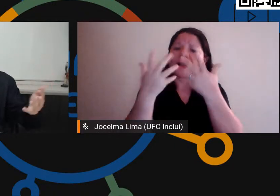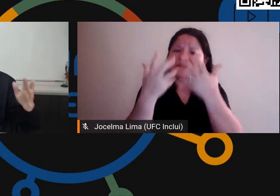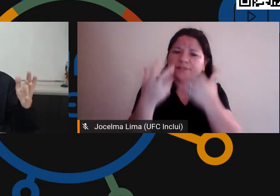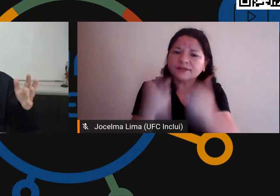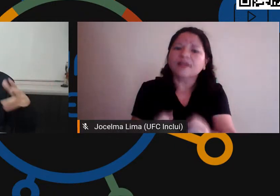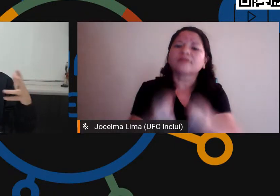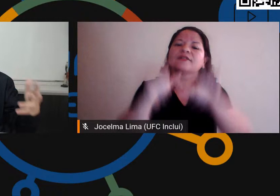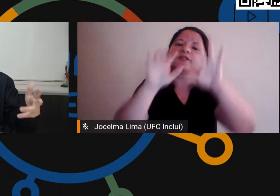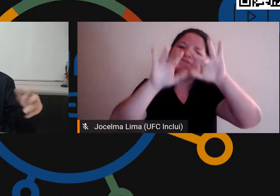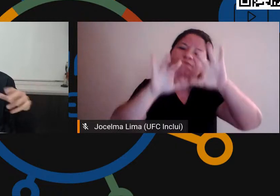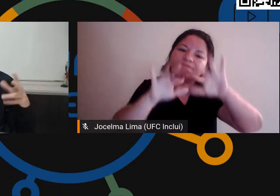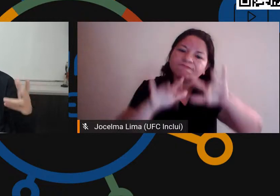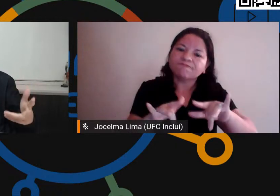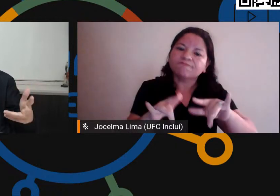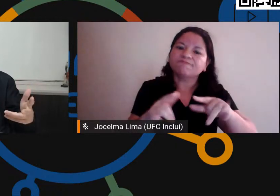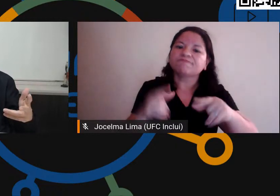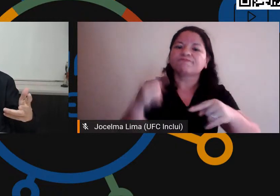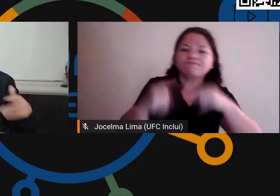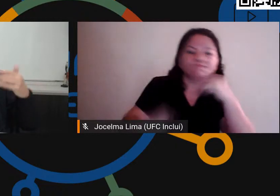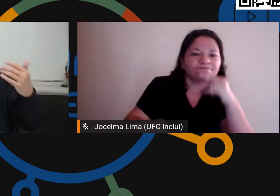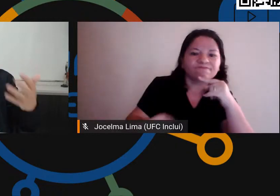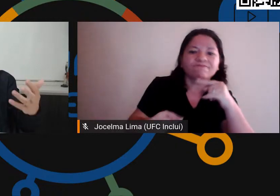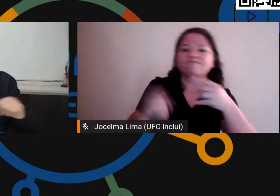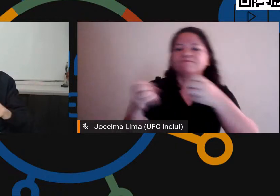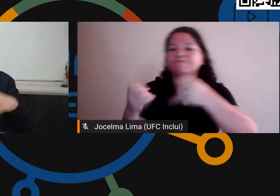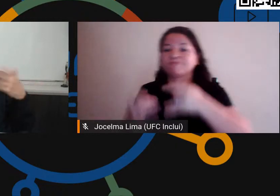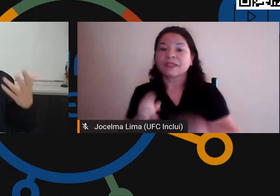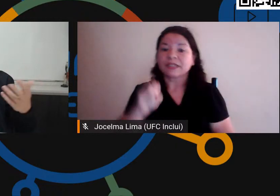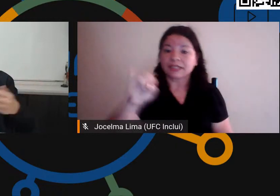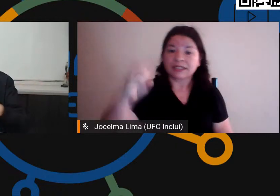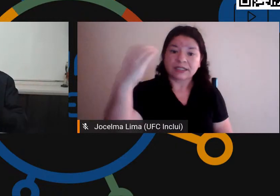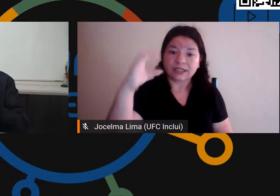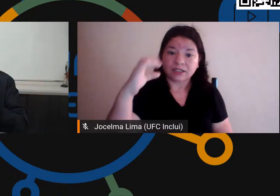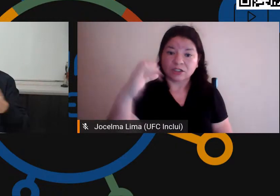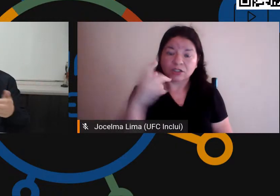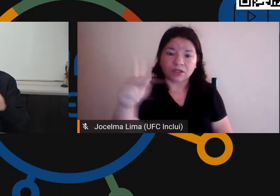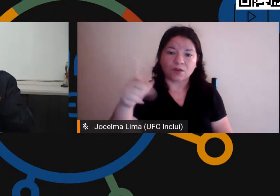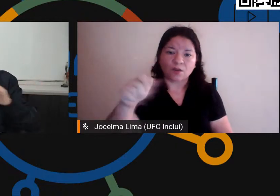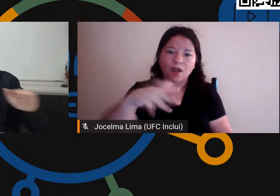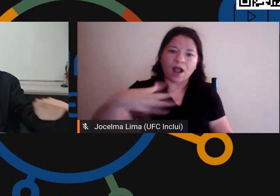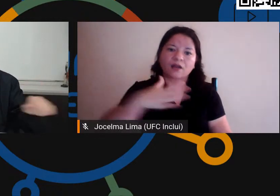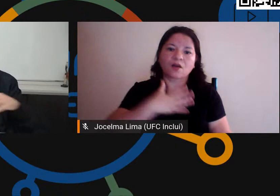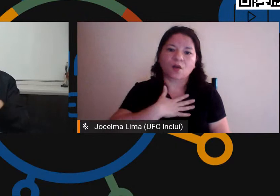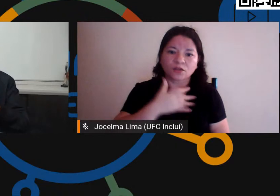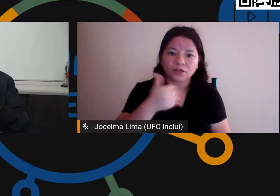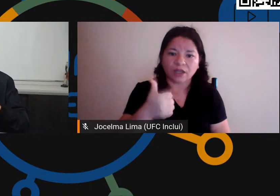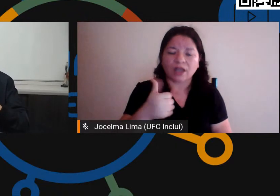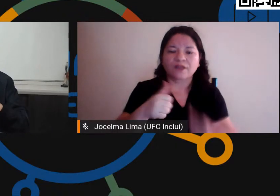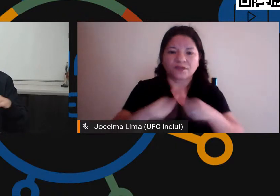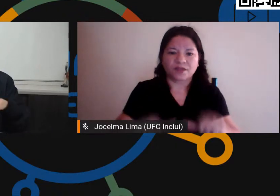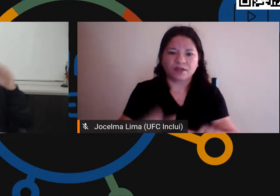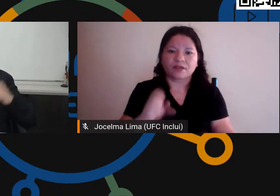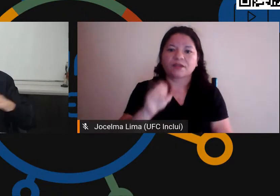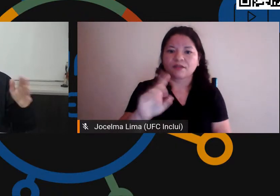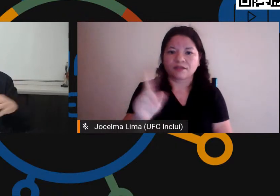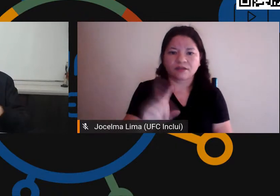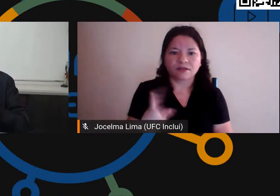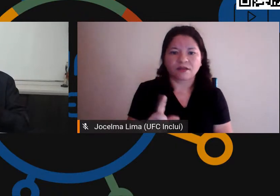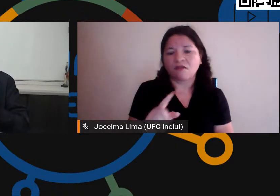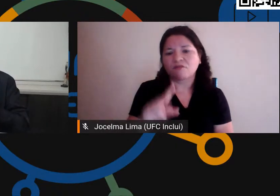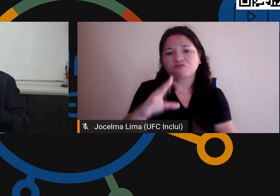os outros cientistas da sua área gostarem, aquilo fica e vai para frente. Se não, aquilo morre. Não tem bola